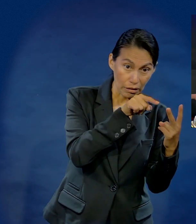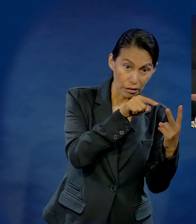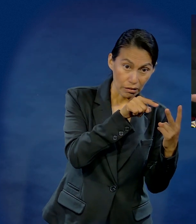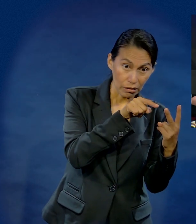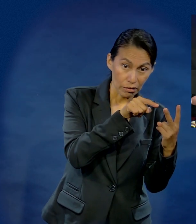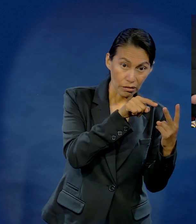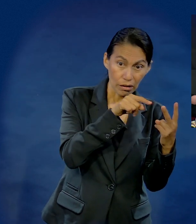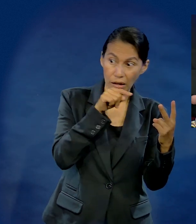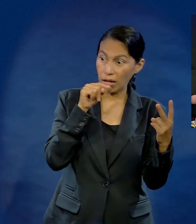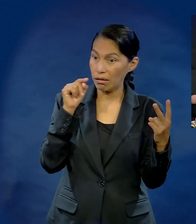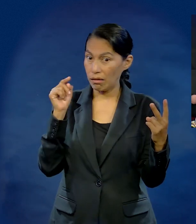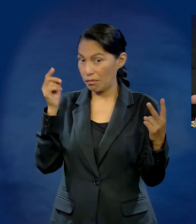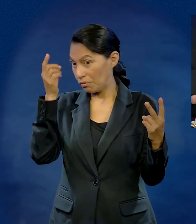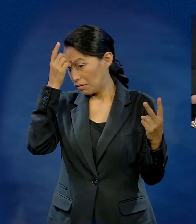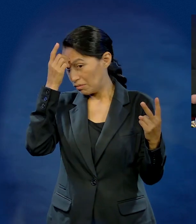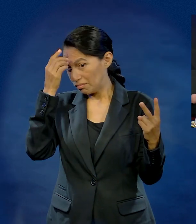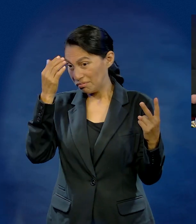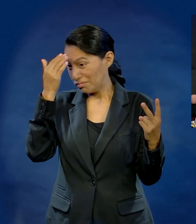comida?